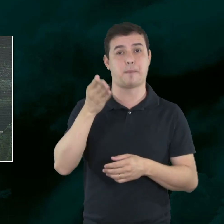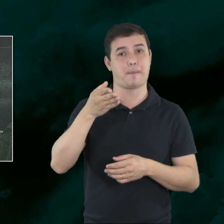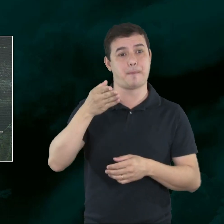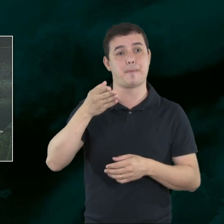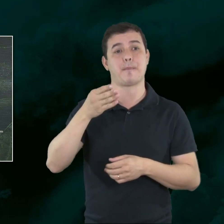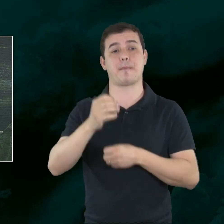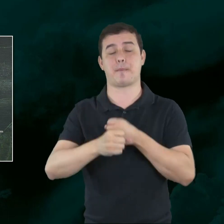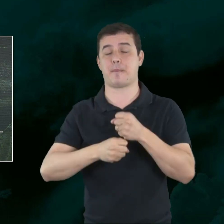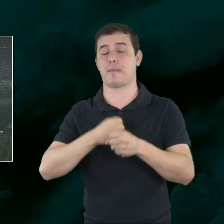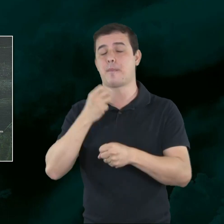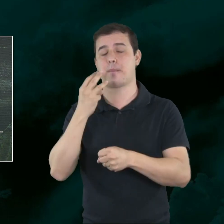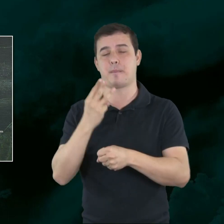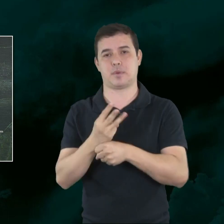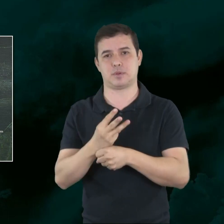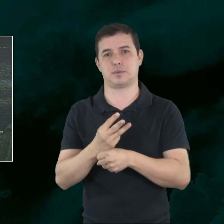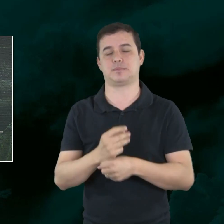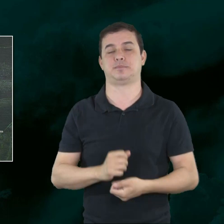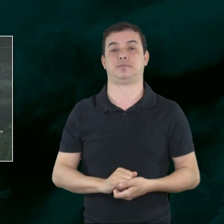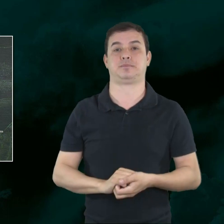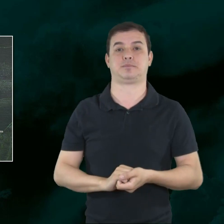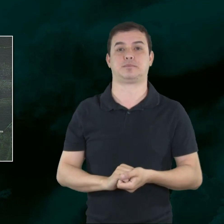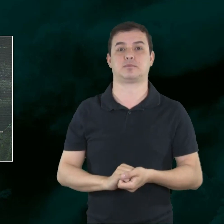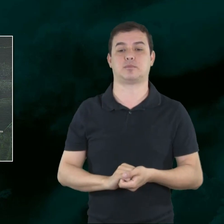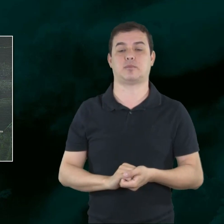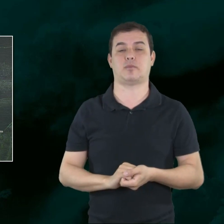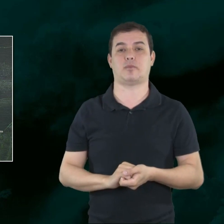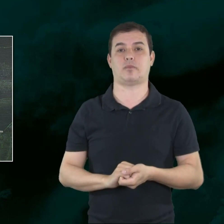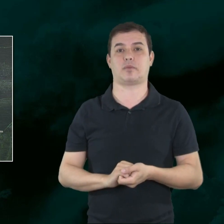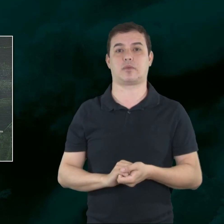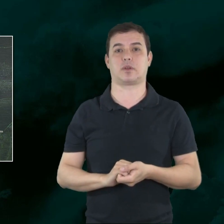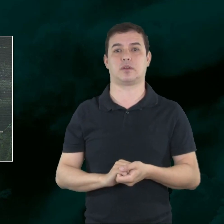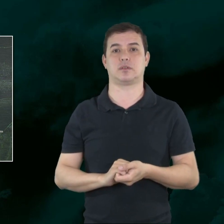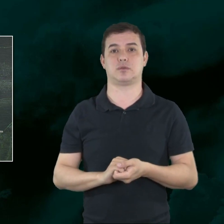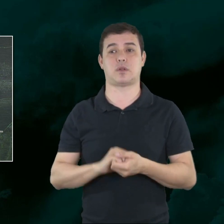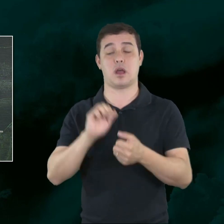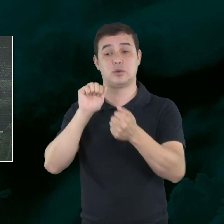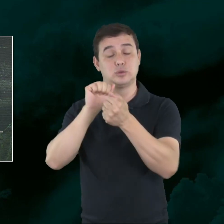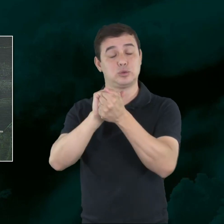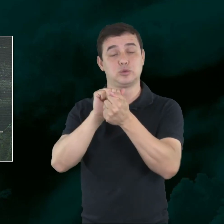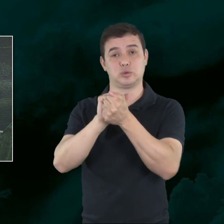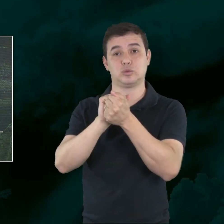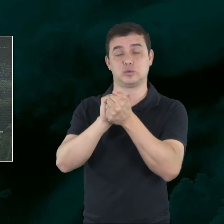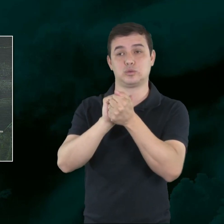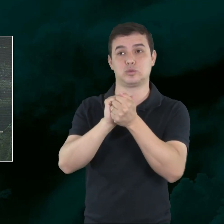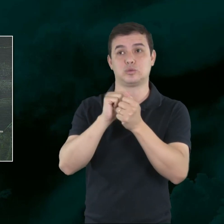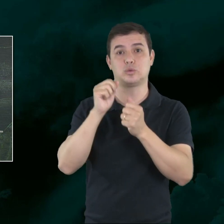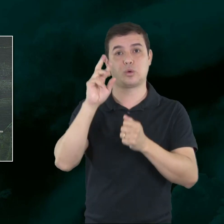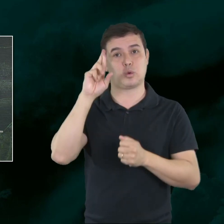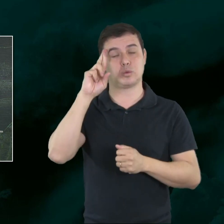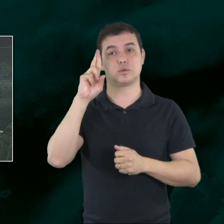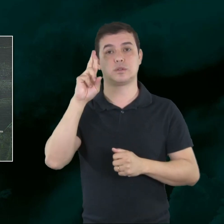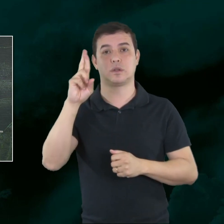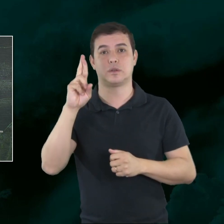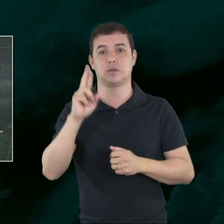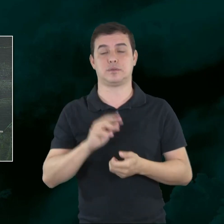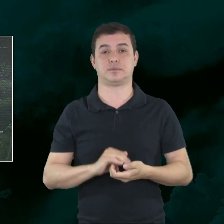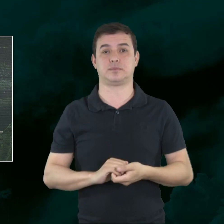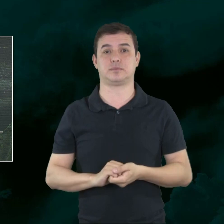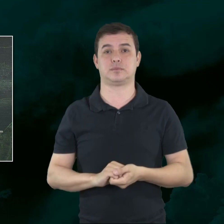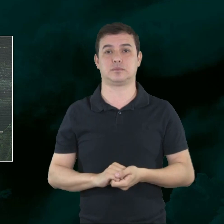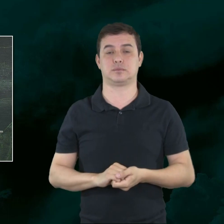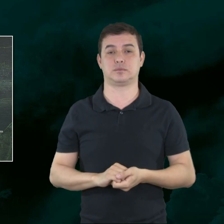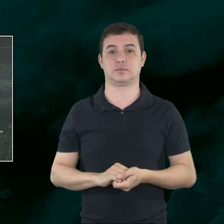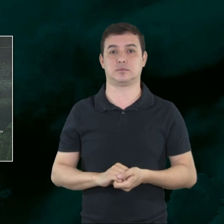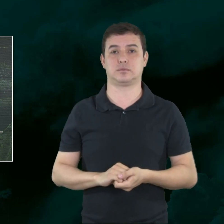Tá? Então, e a nossa reunião com ele, né, a que não vos demovais